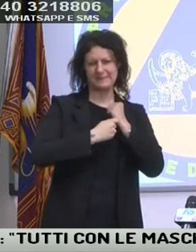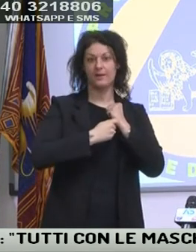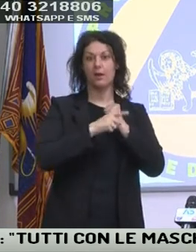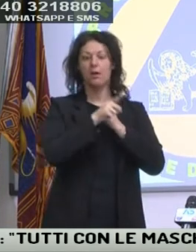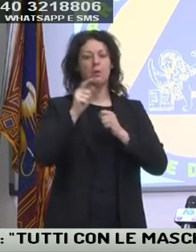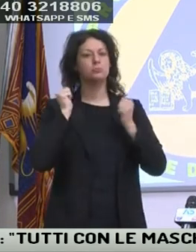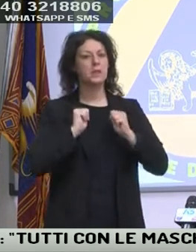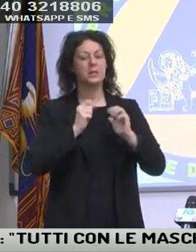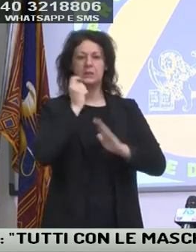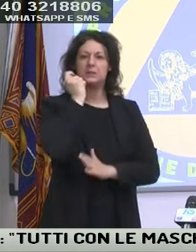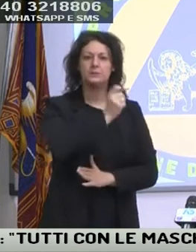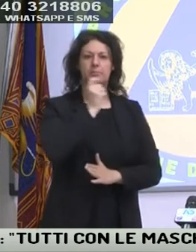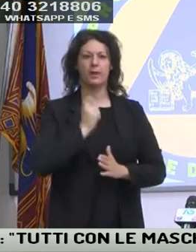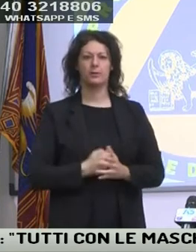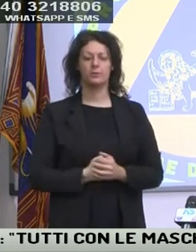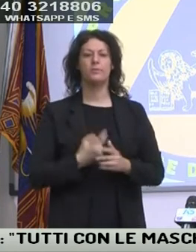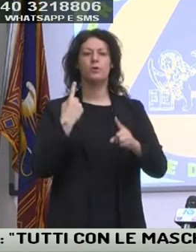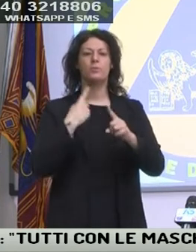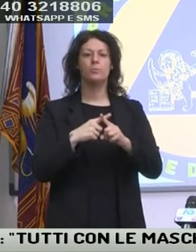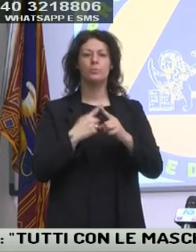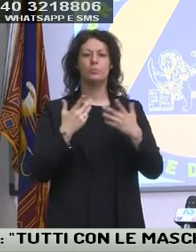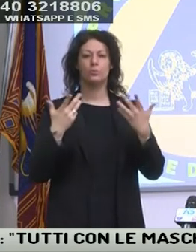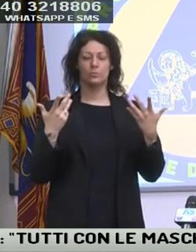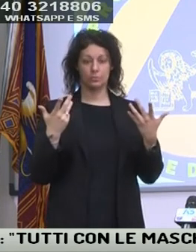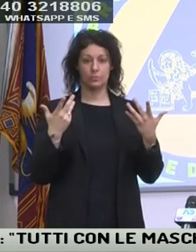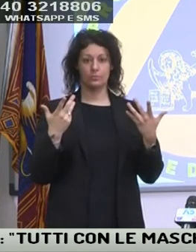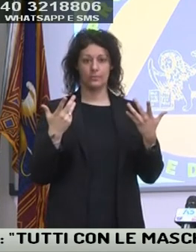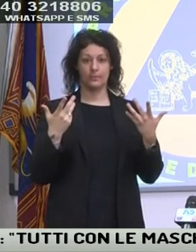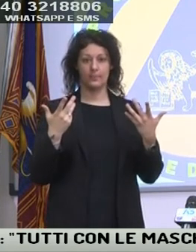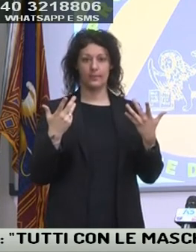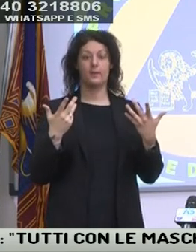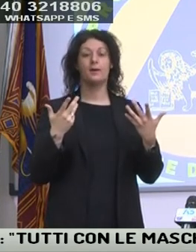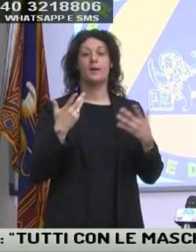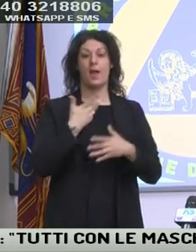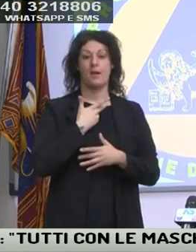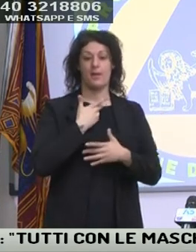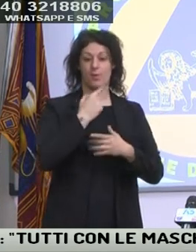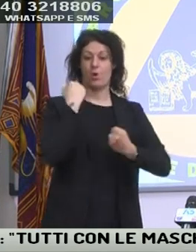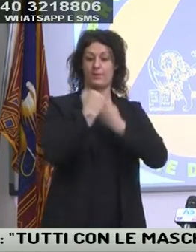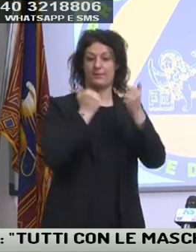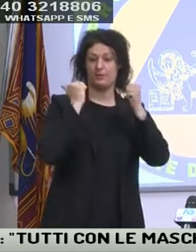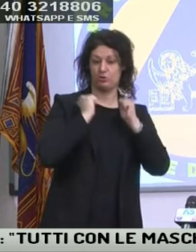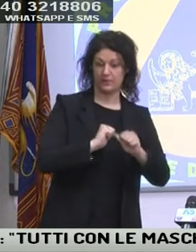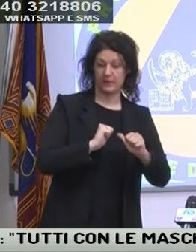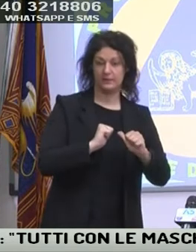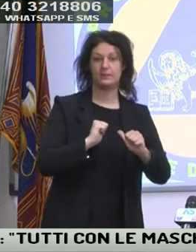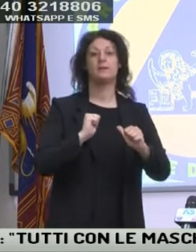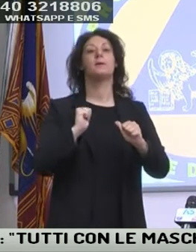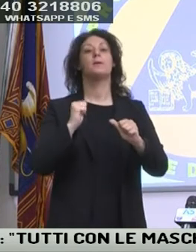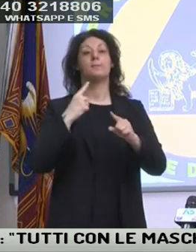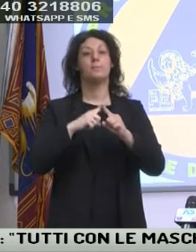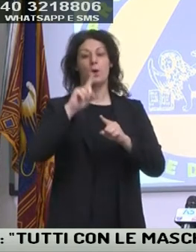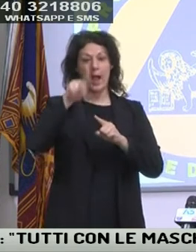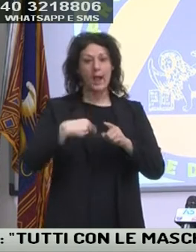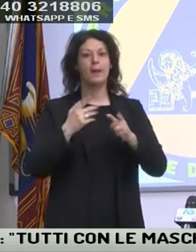che degli indicatori, grazie a un lavoro di squadra, i cittadini da un lato e dall'altro, permettetemelo dire in maniera importante, tutto il mondo